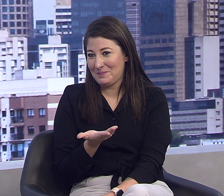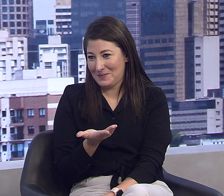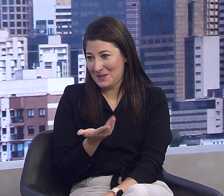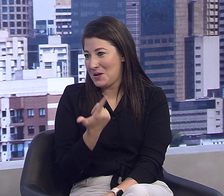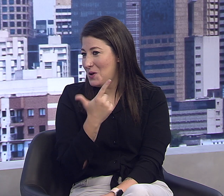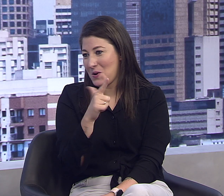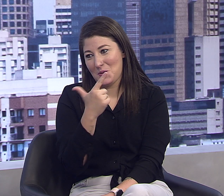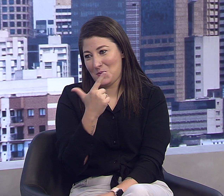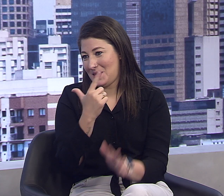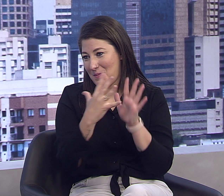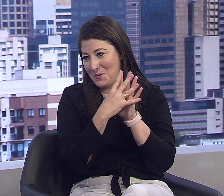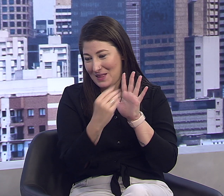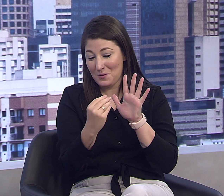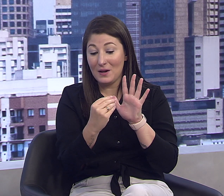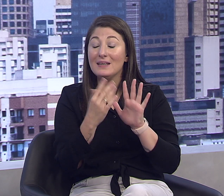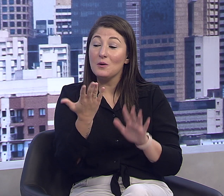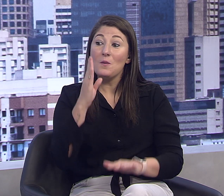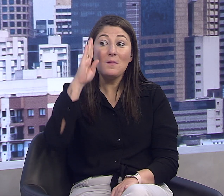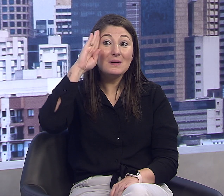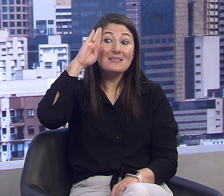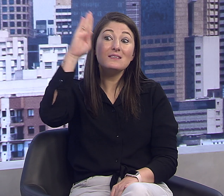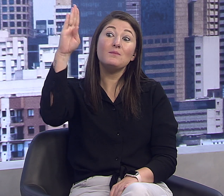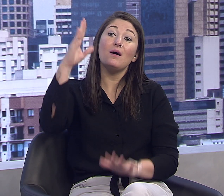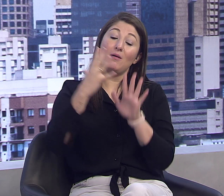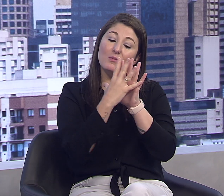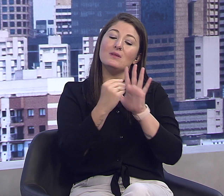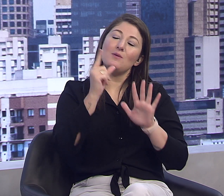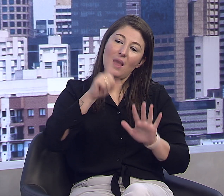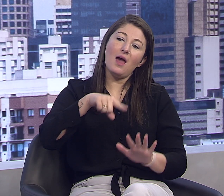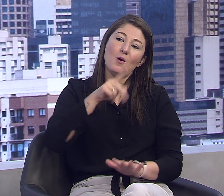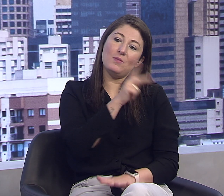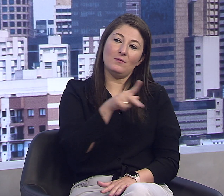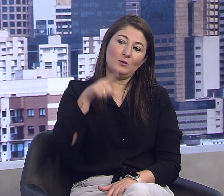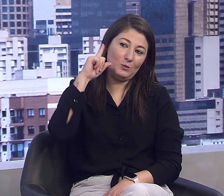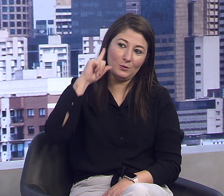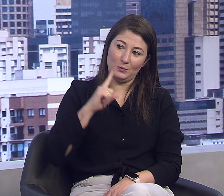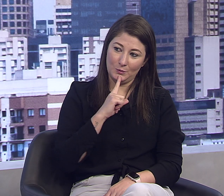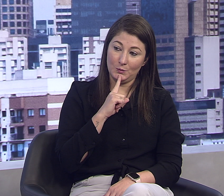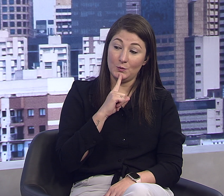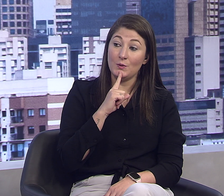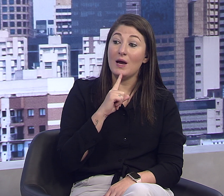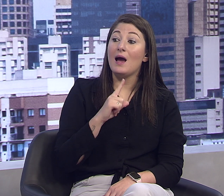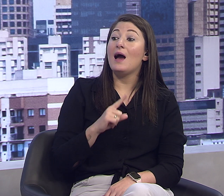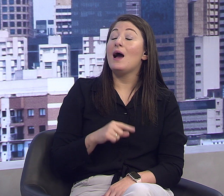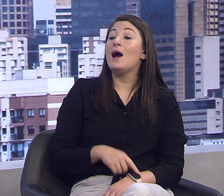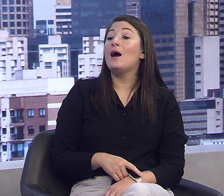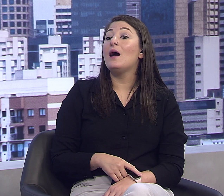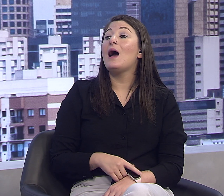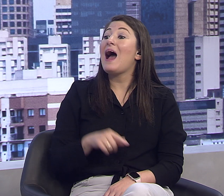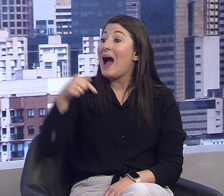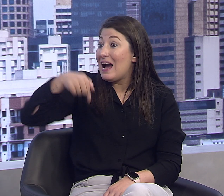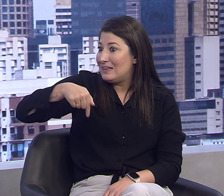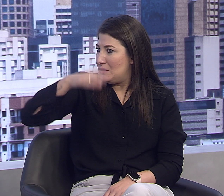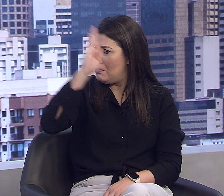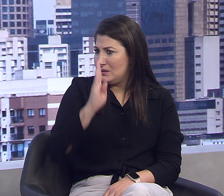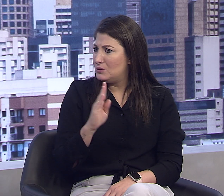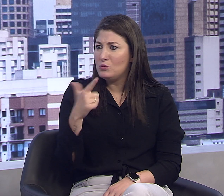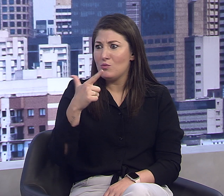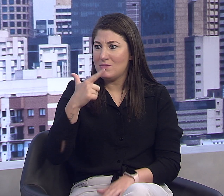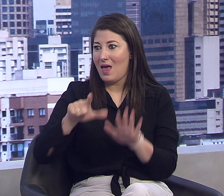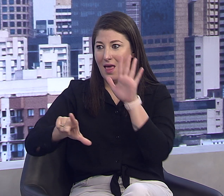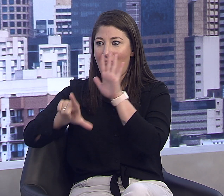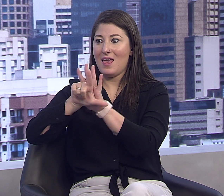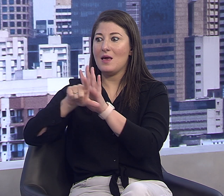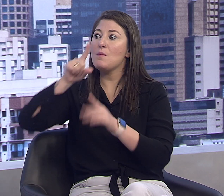entes familiares, o professor. A criança surda não tem essa referência. Então, a referência da criança surda é um